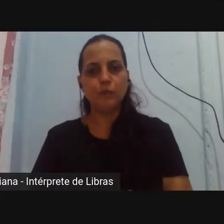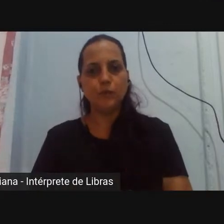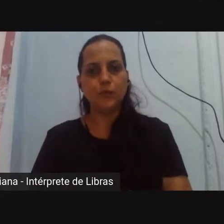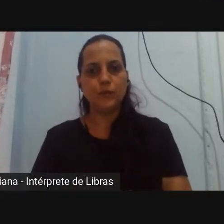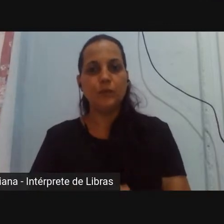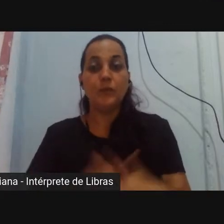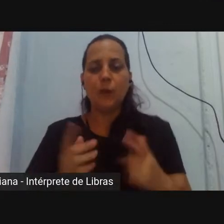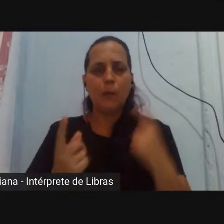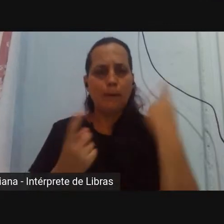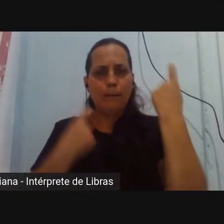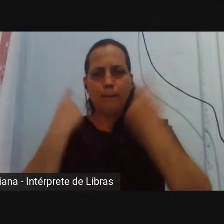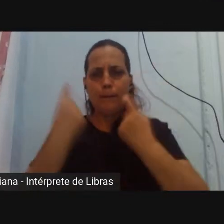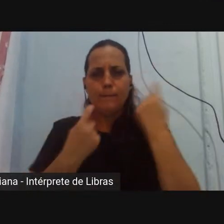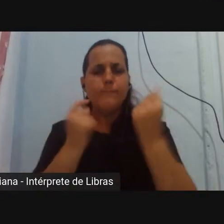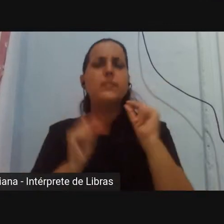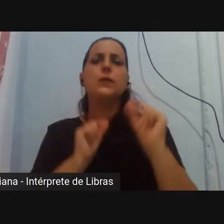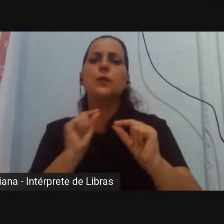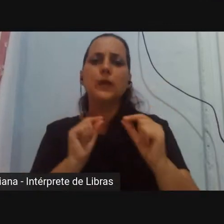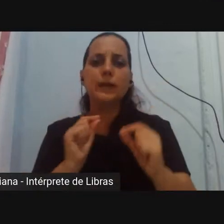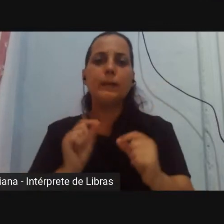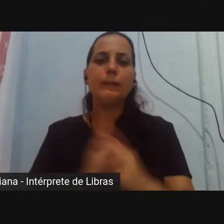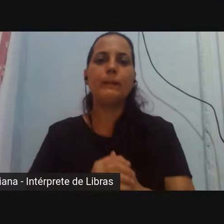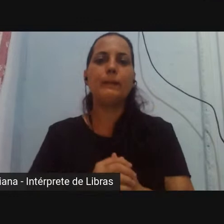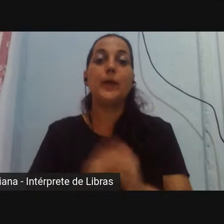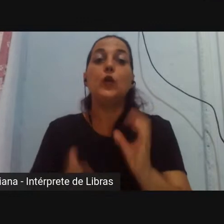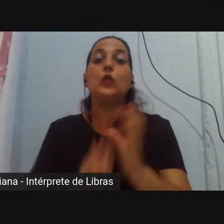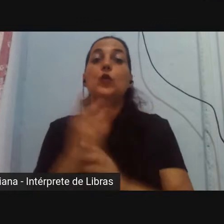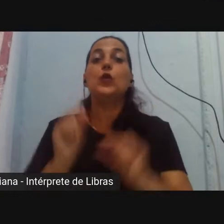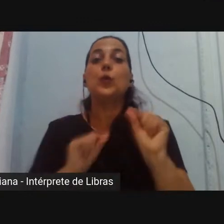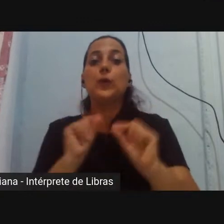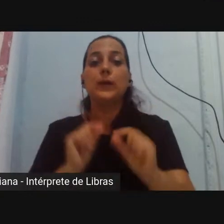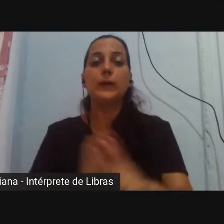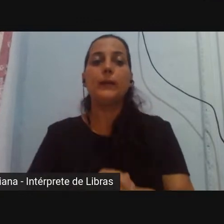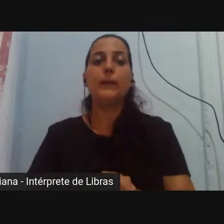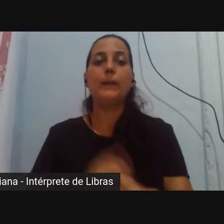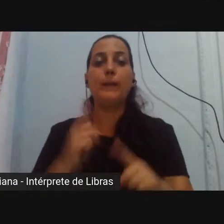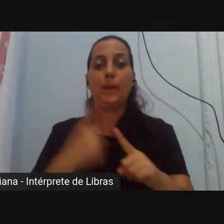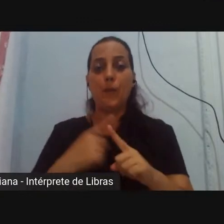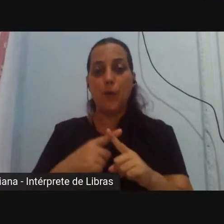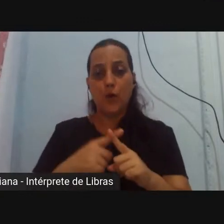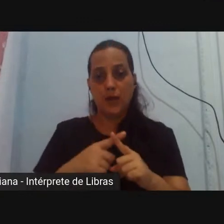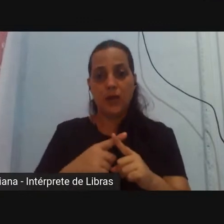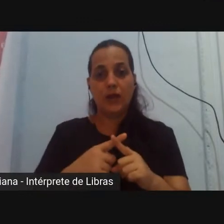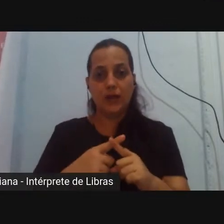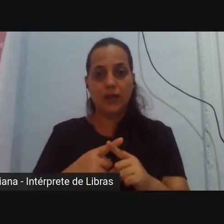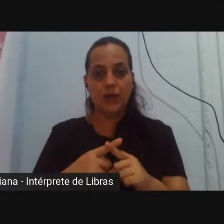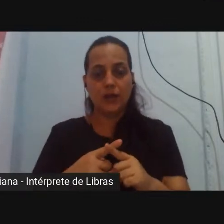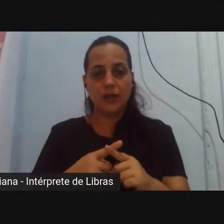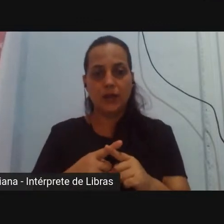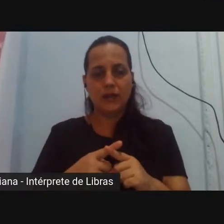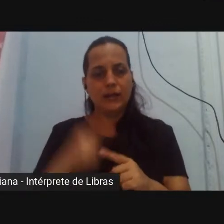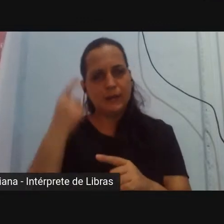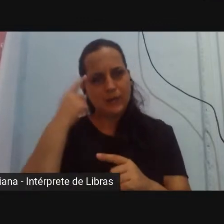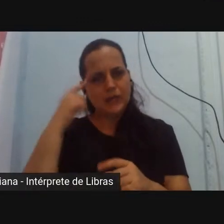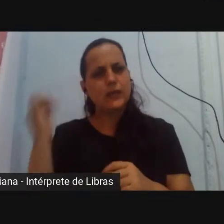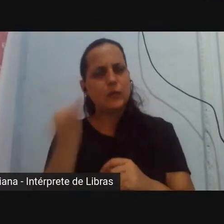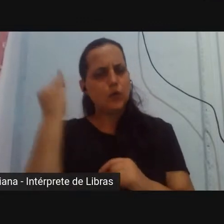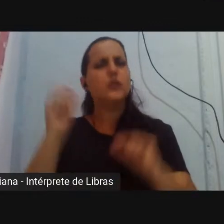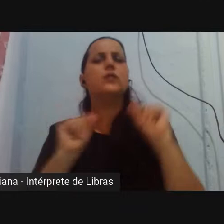essa preocupação surge quando, de forma coletiva, isso é importante que se